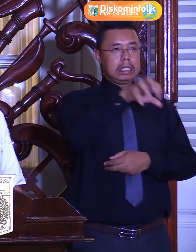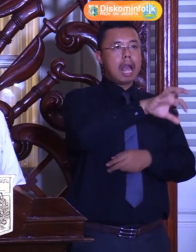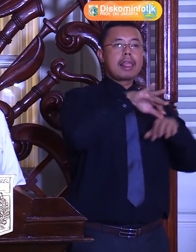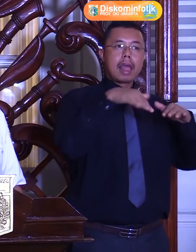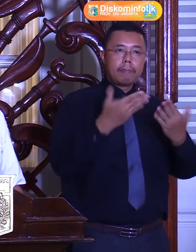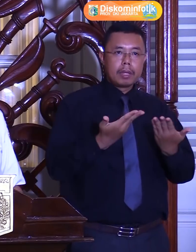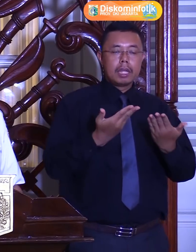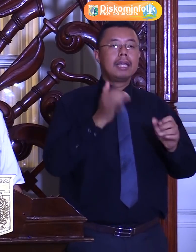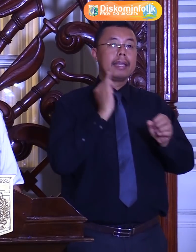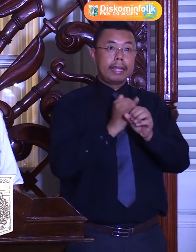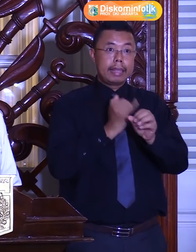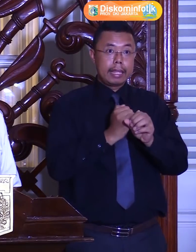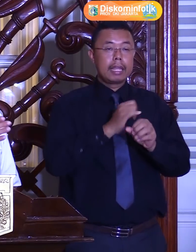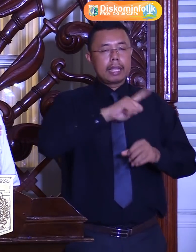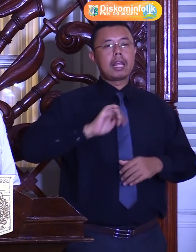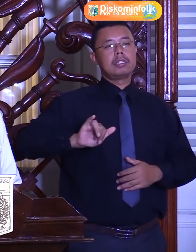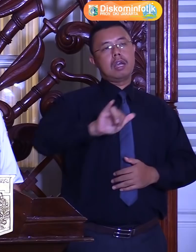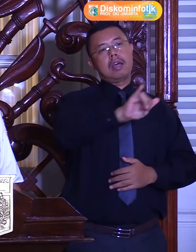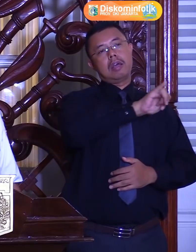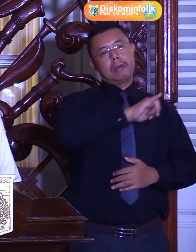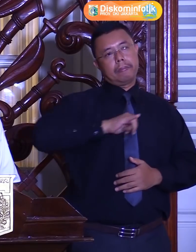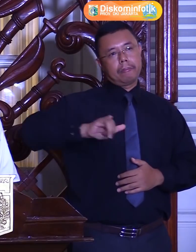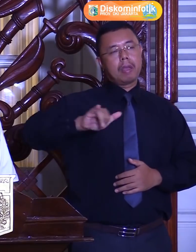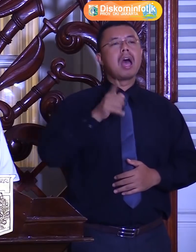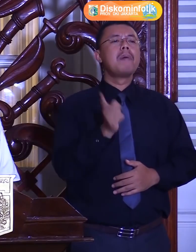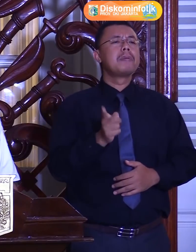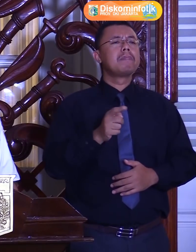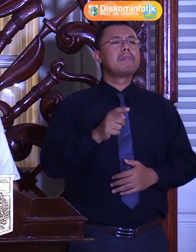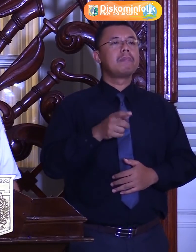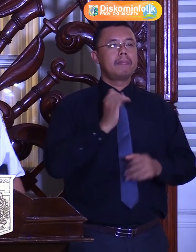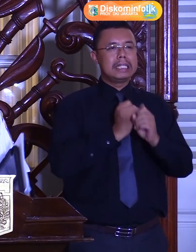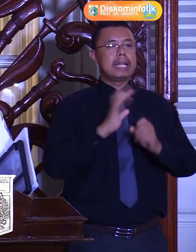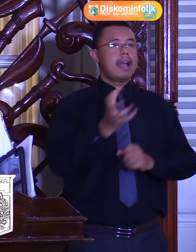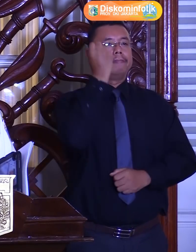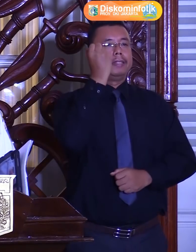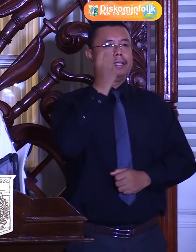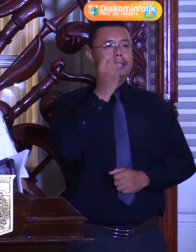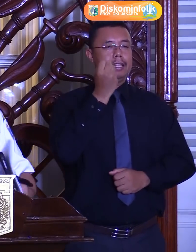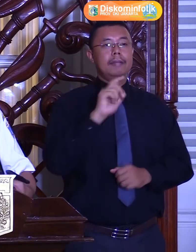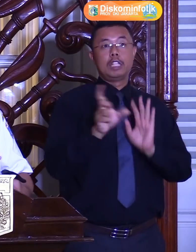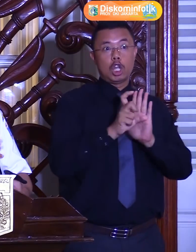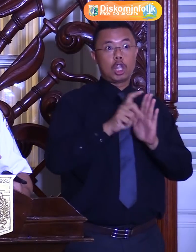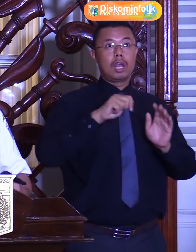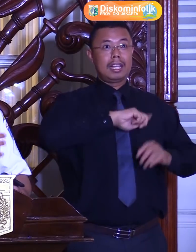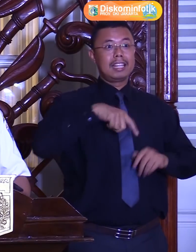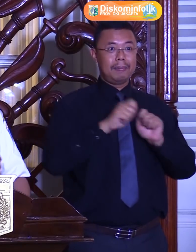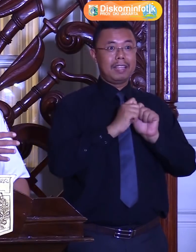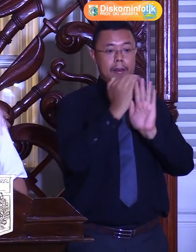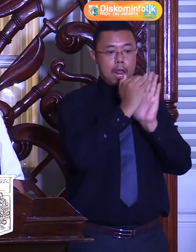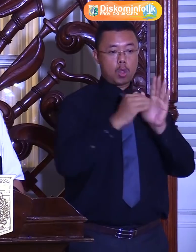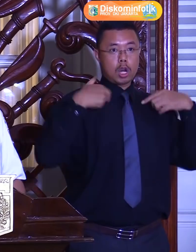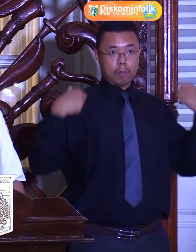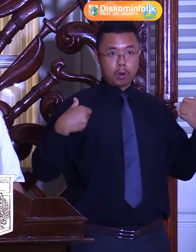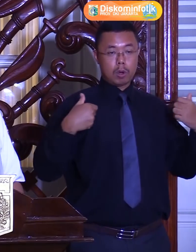tetapi substansinya kita samakan. Karena substansinya yang kita atur. Jadi seperti kita menyusun pergub ini, pergub ini nanti